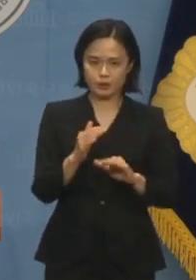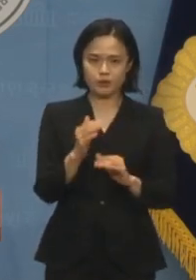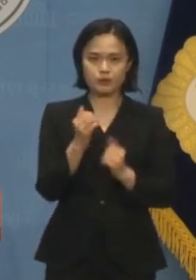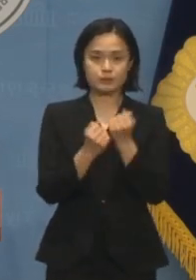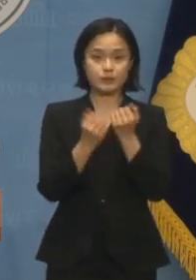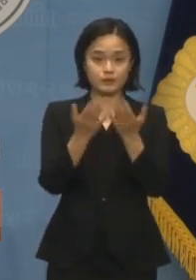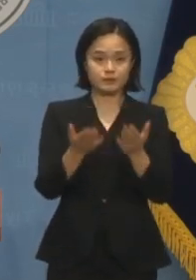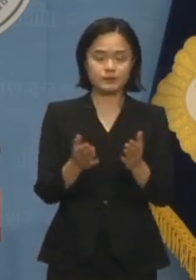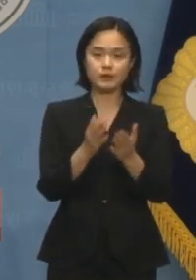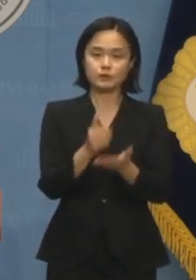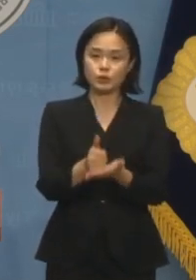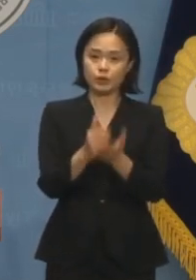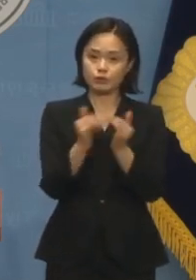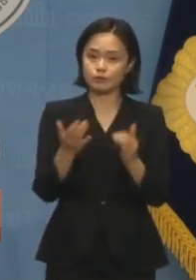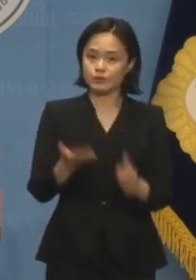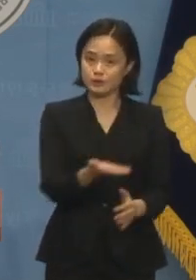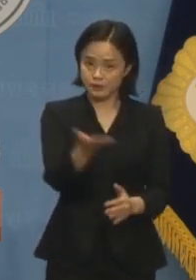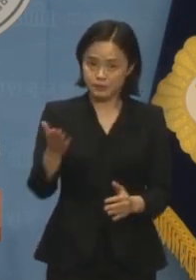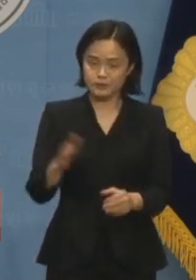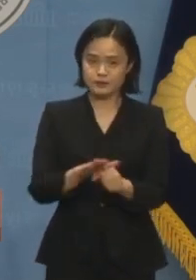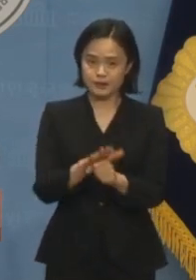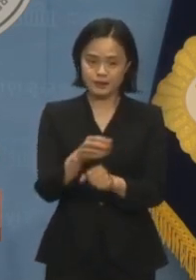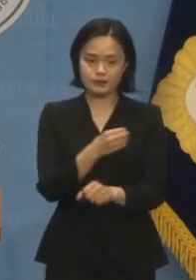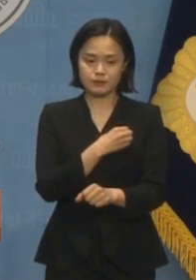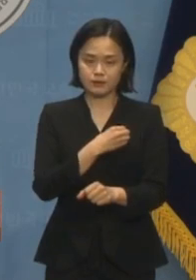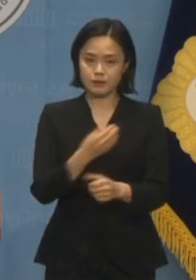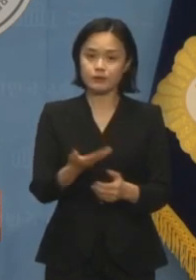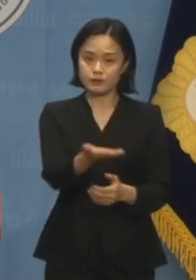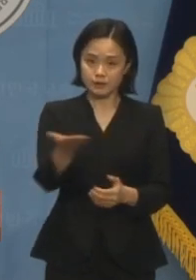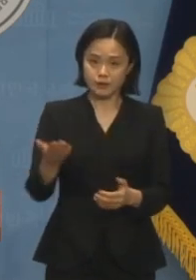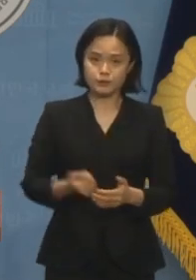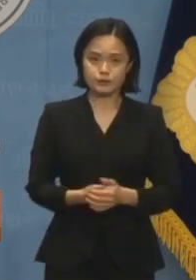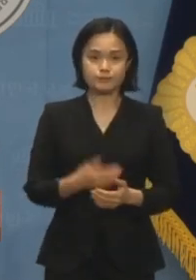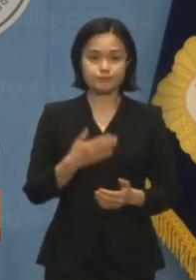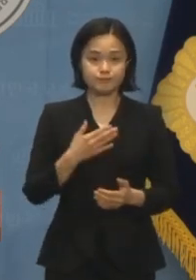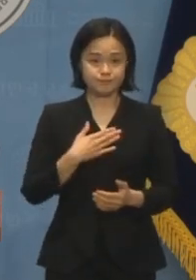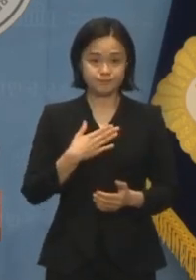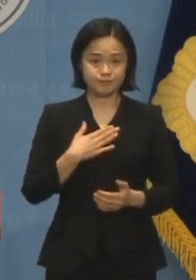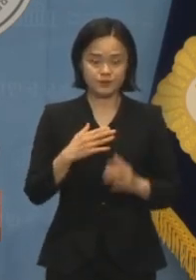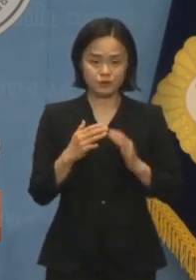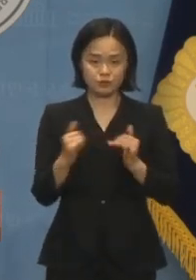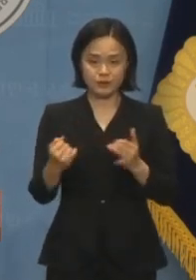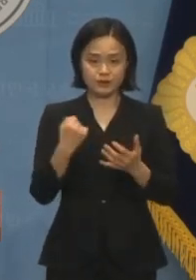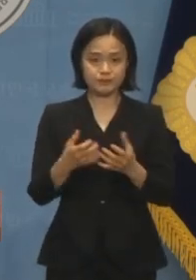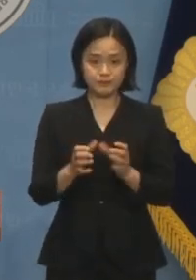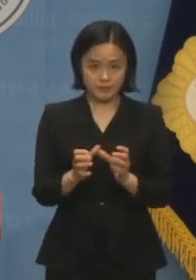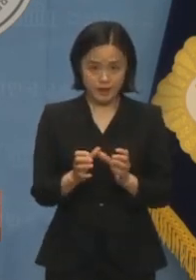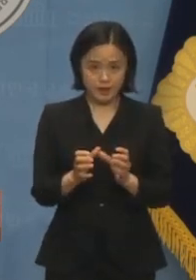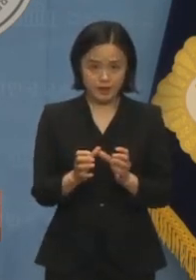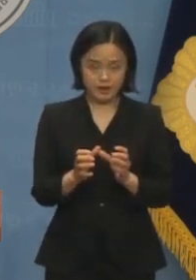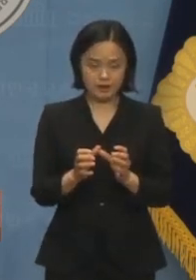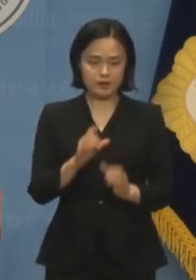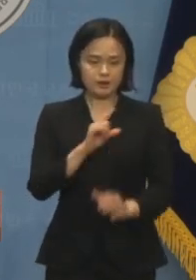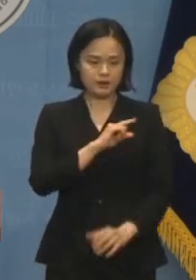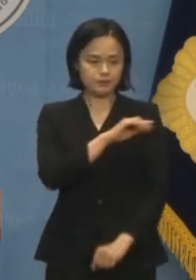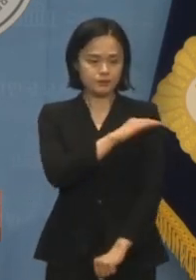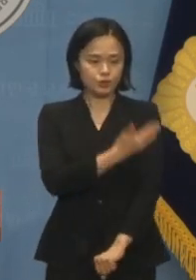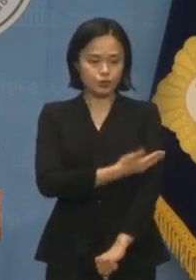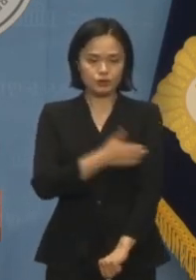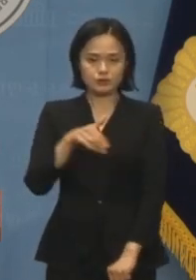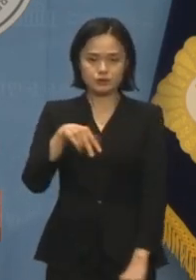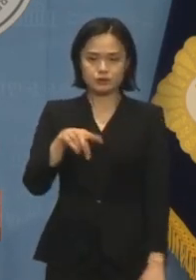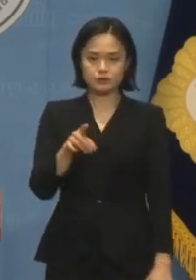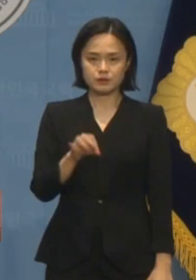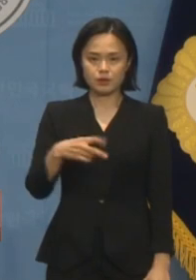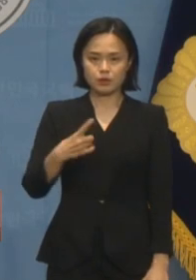국민 여러분, 사랑하는 당원 동지 여러분, 강릉 출신의 국민의힘 권성동 의원입니다. 저는 지난 두